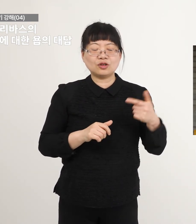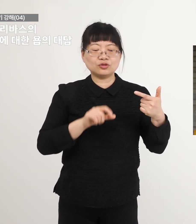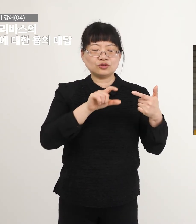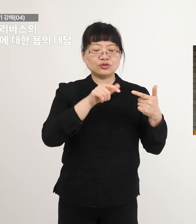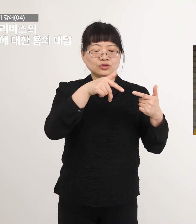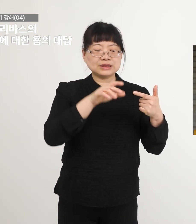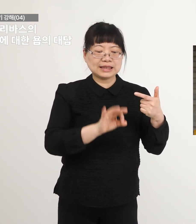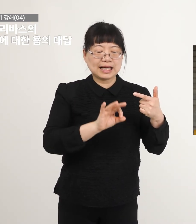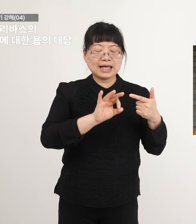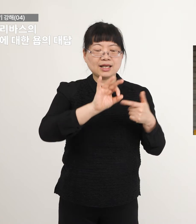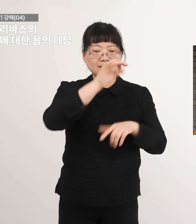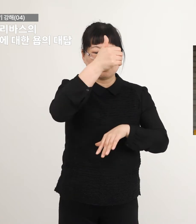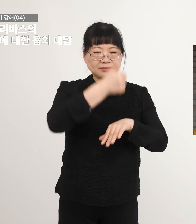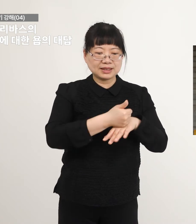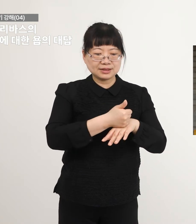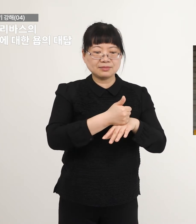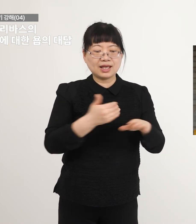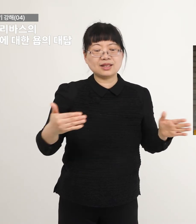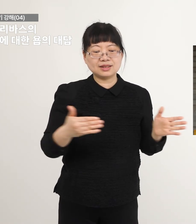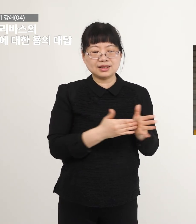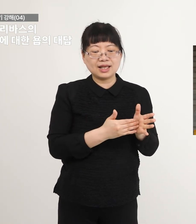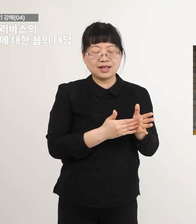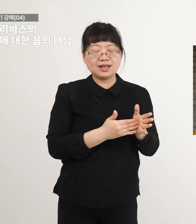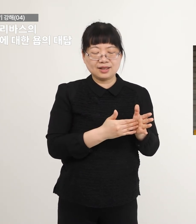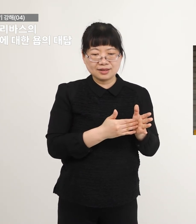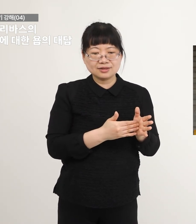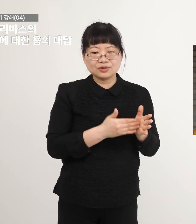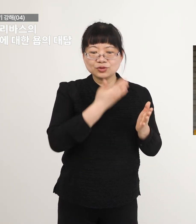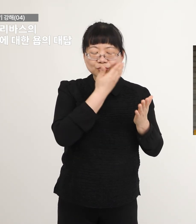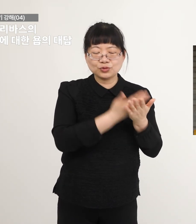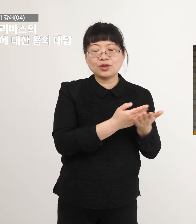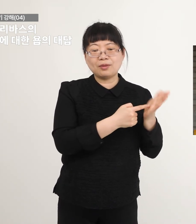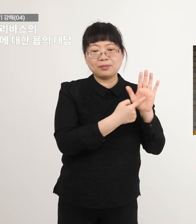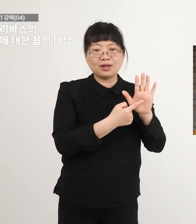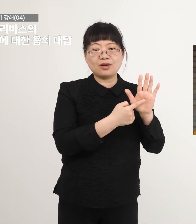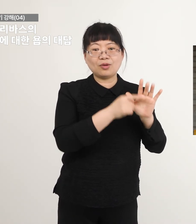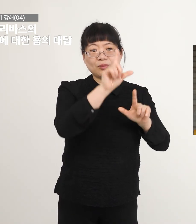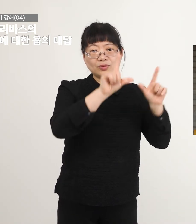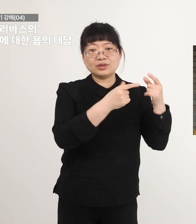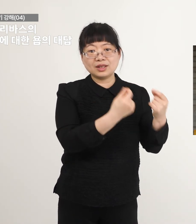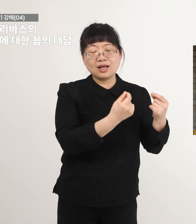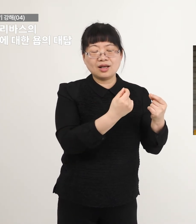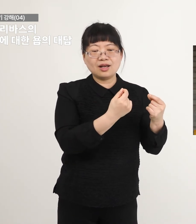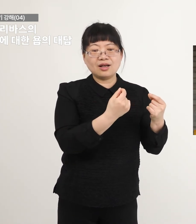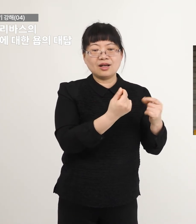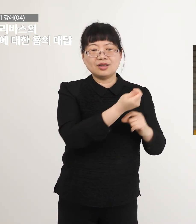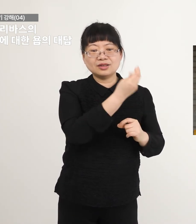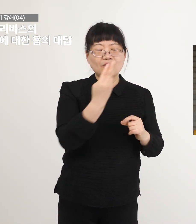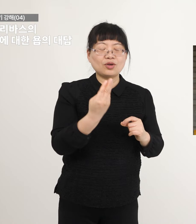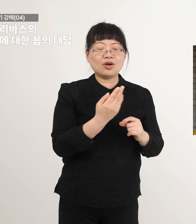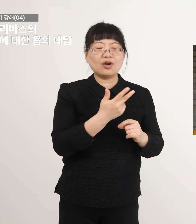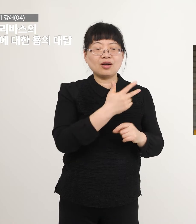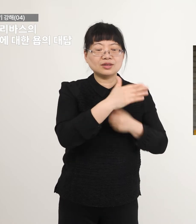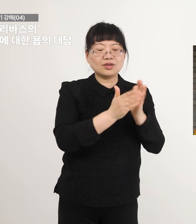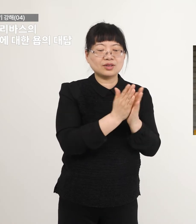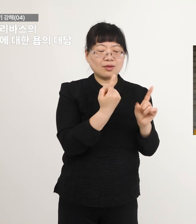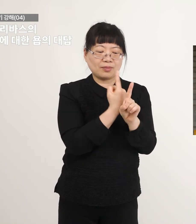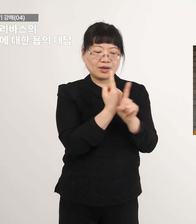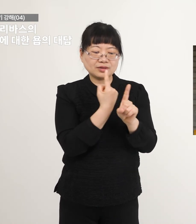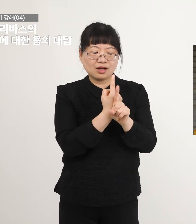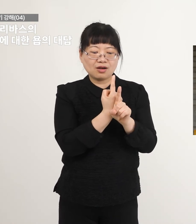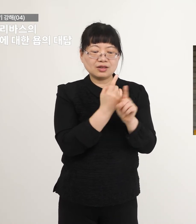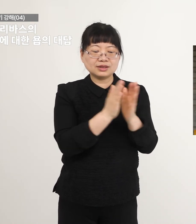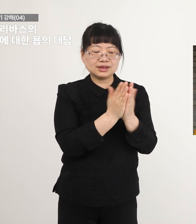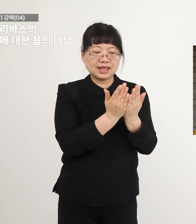6장을 결말짓는 굉장히 중요한 표현이에요. 그래서 여러 번역본을 찾아봤는데